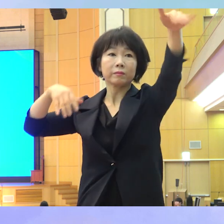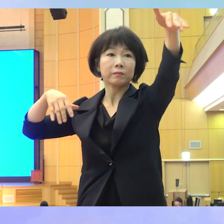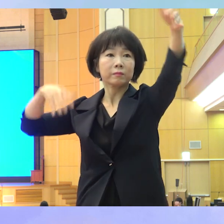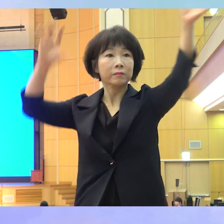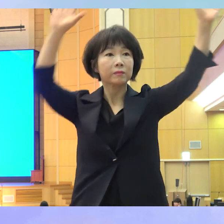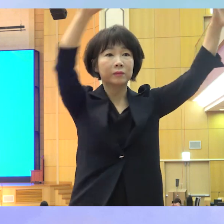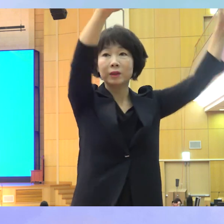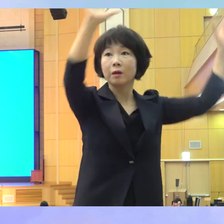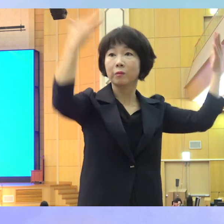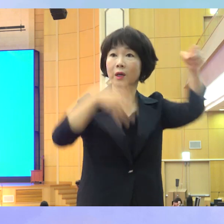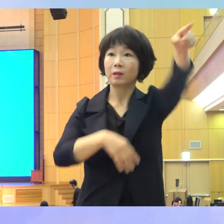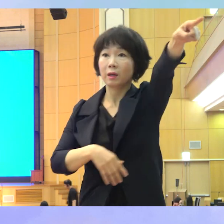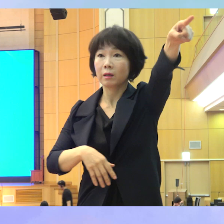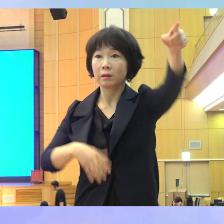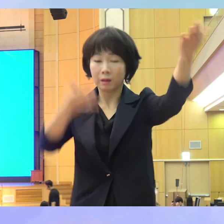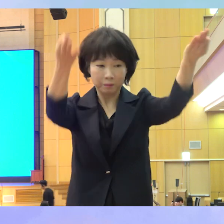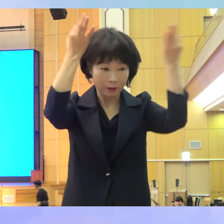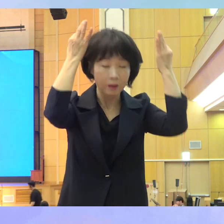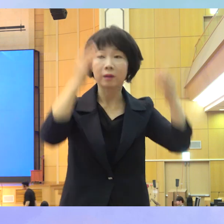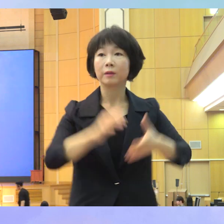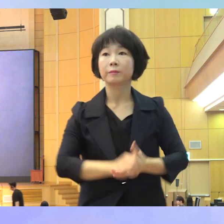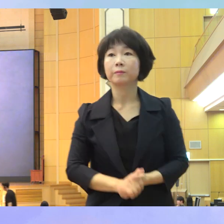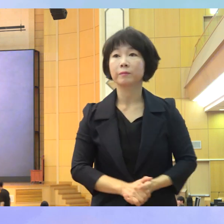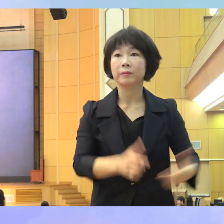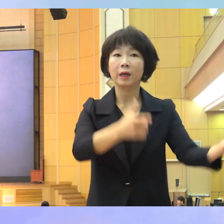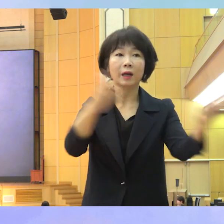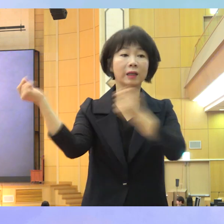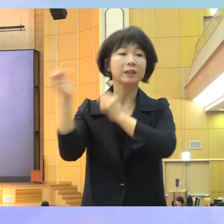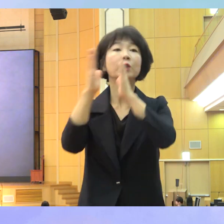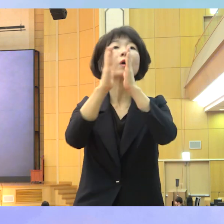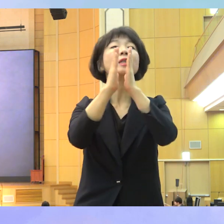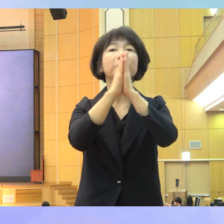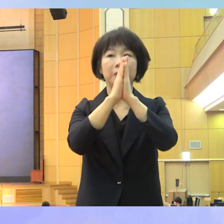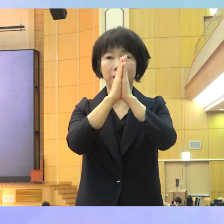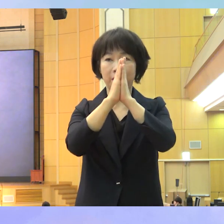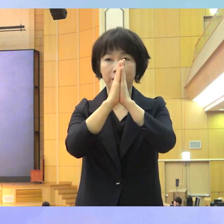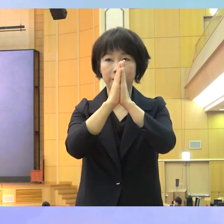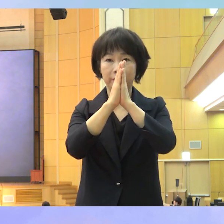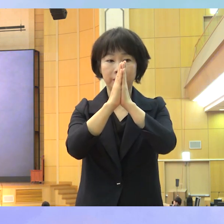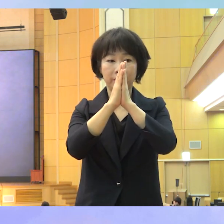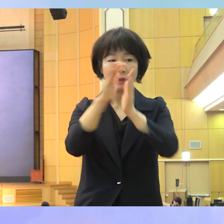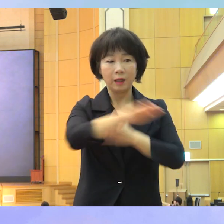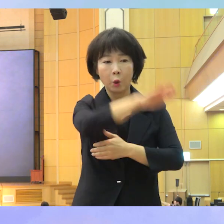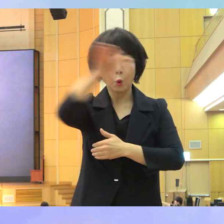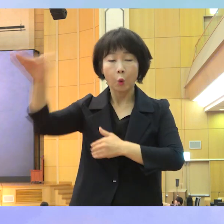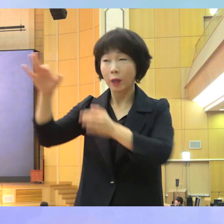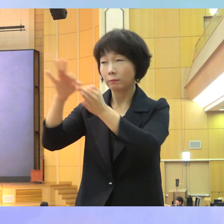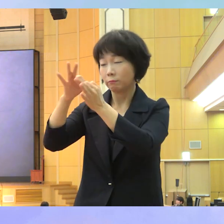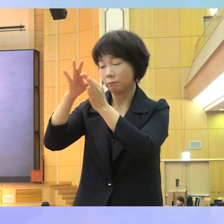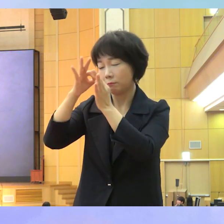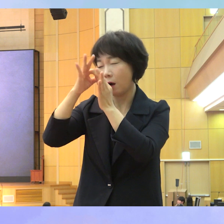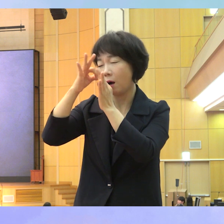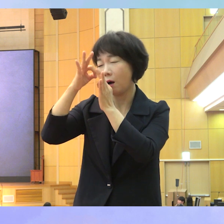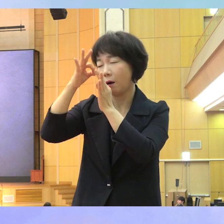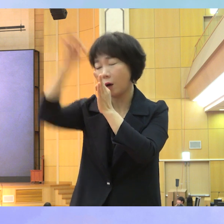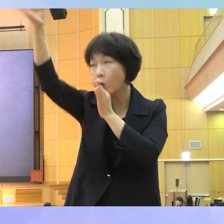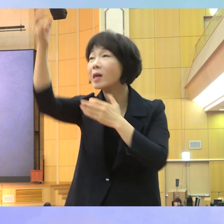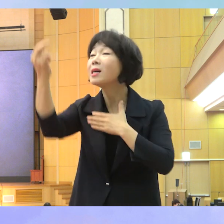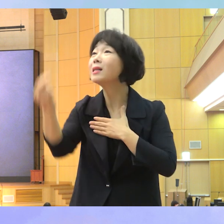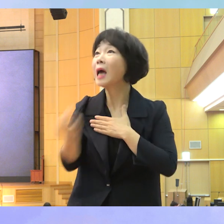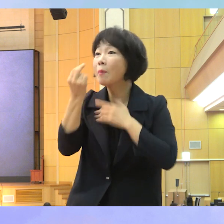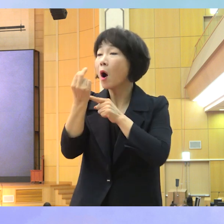아멘. 만복의 근원 되시며 우리들의 영원한 생명 되신